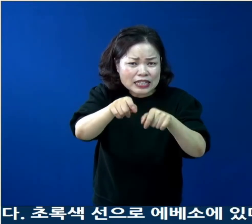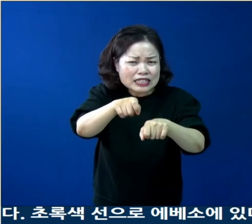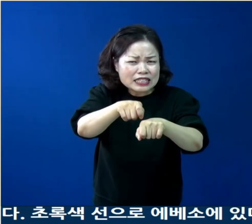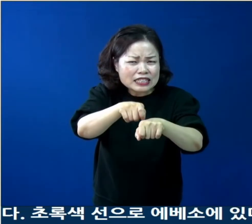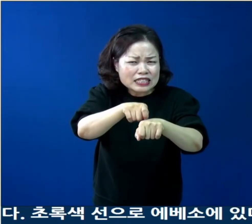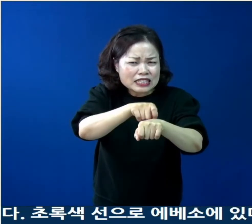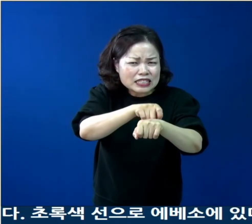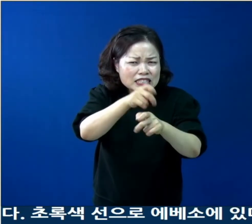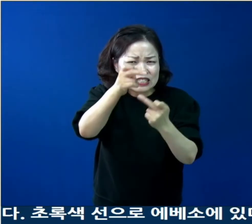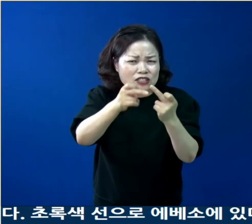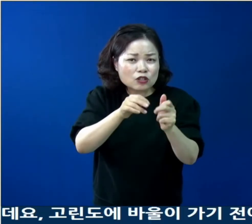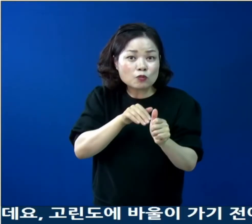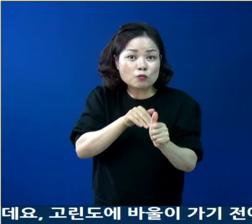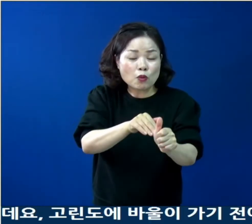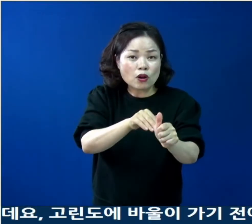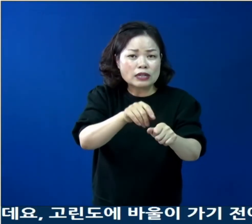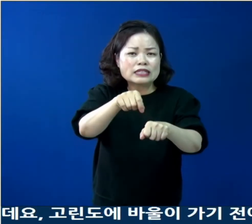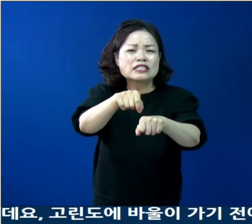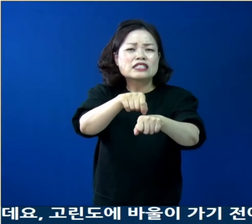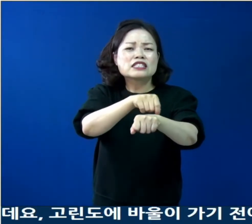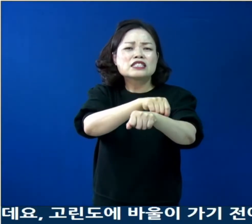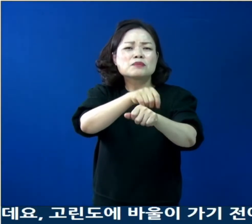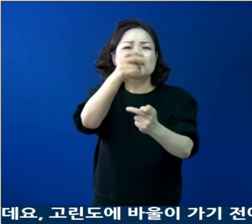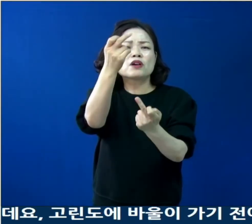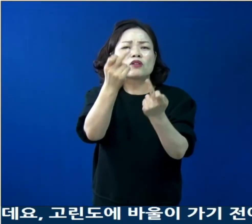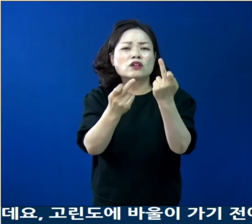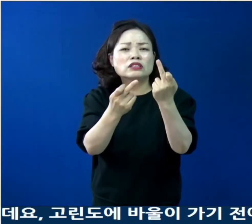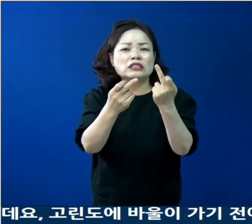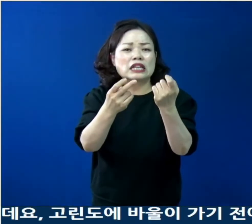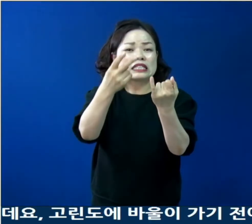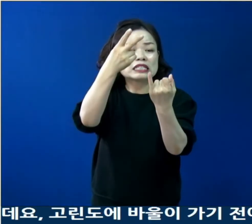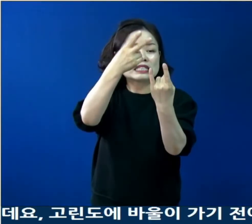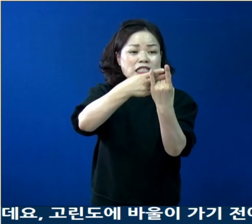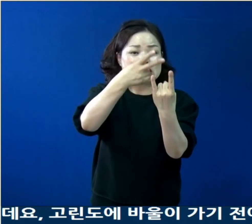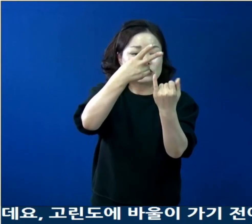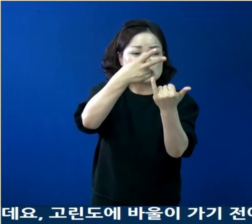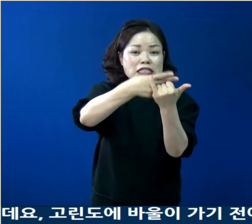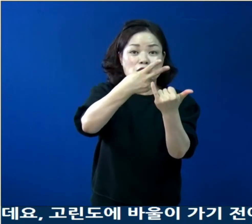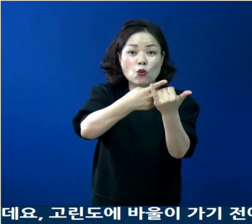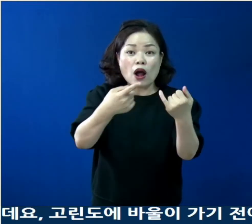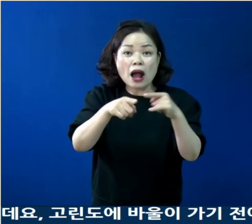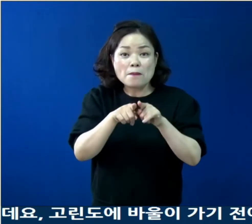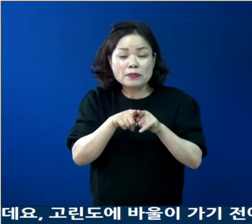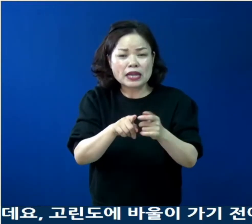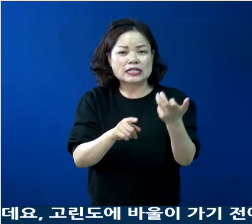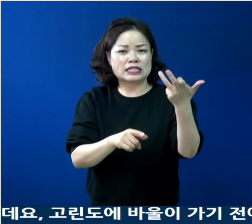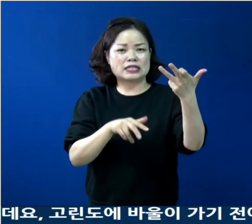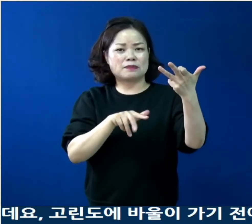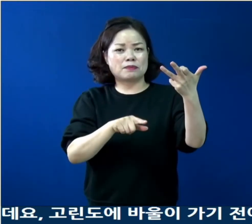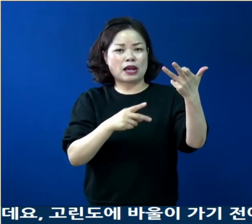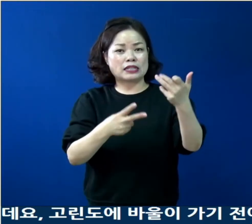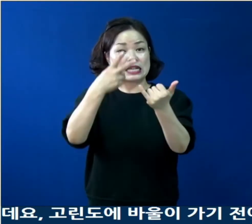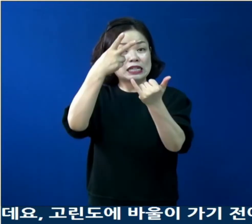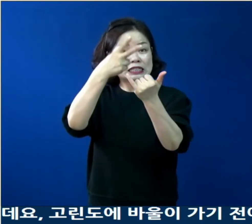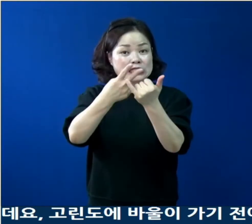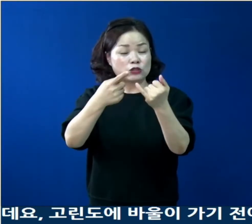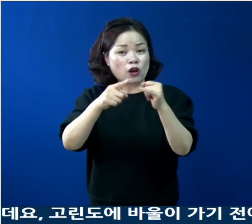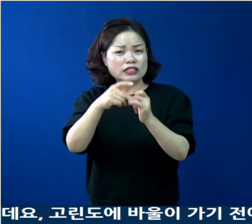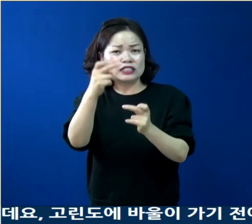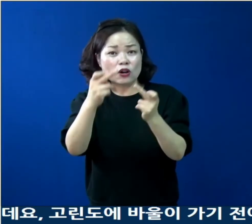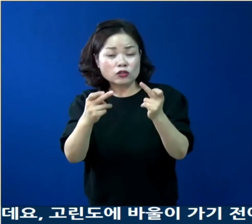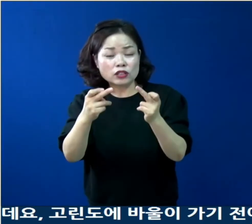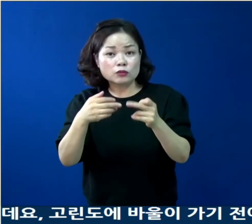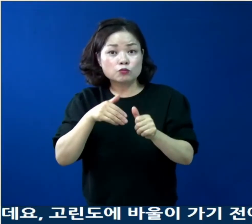특별한 형제를 보내고 있습니다. 특별한 형제를 디도와 함께 보내고 있습니다. 18절, 또 디도와 함께 그